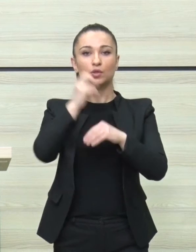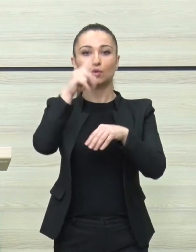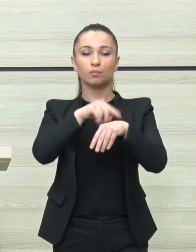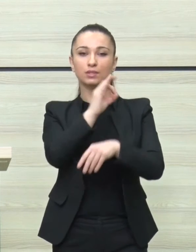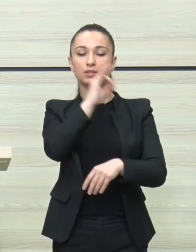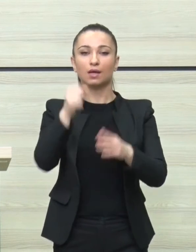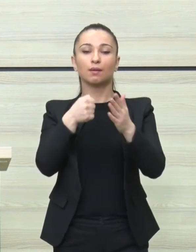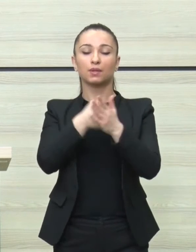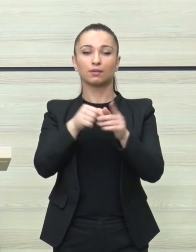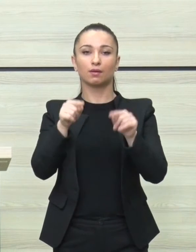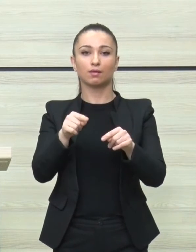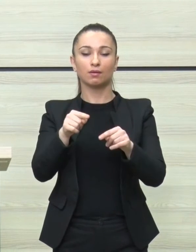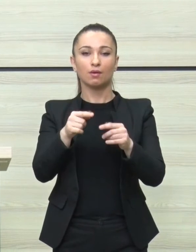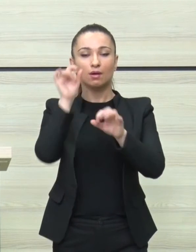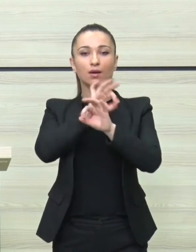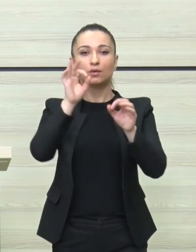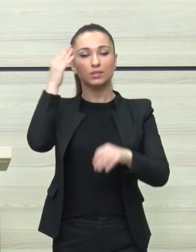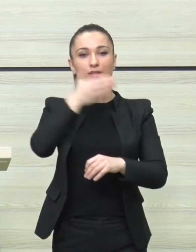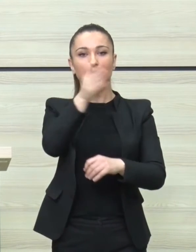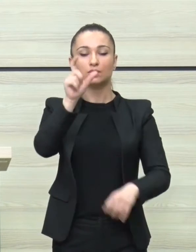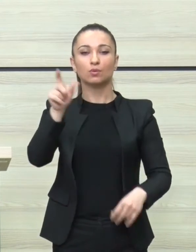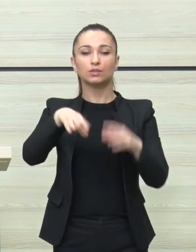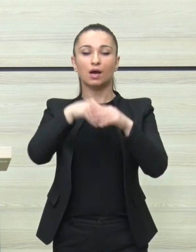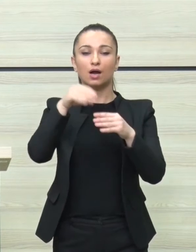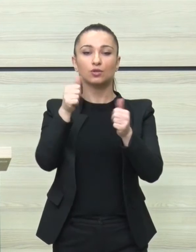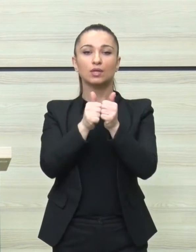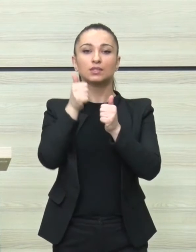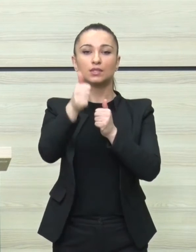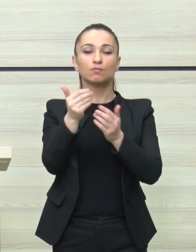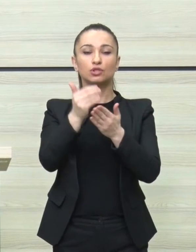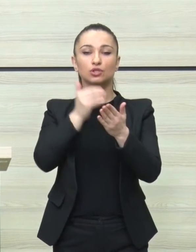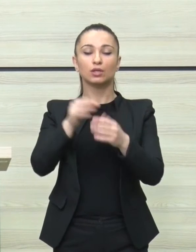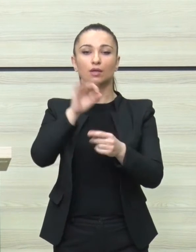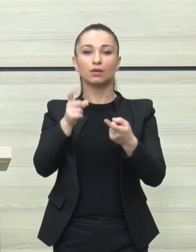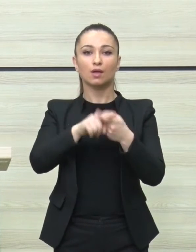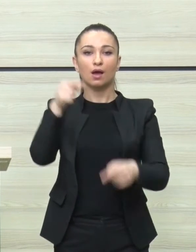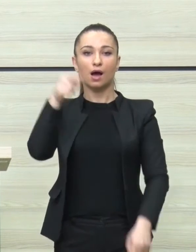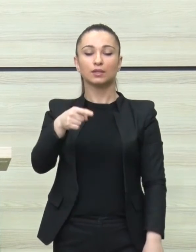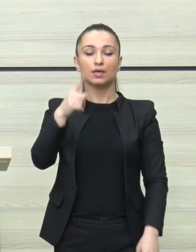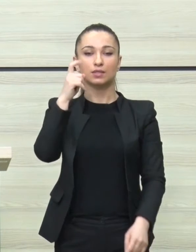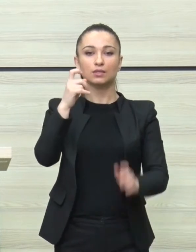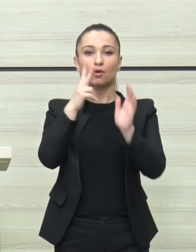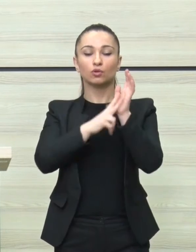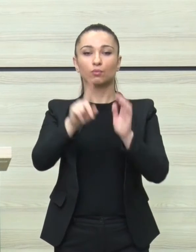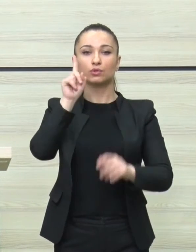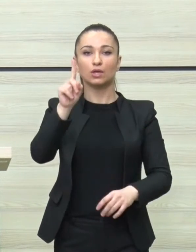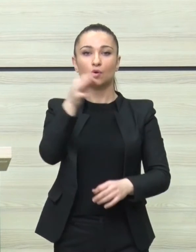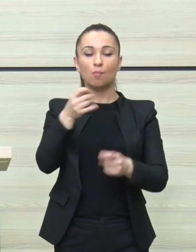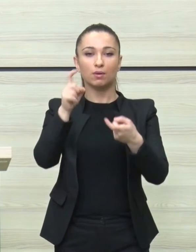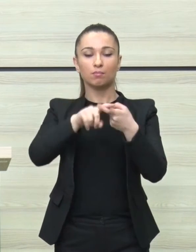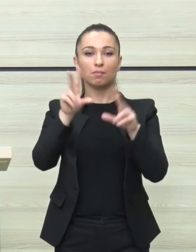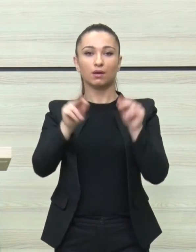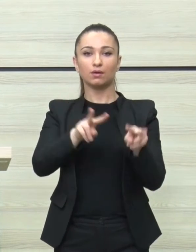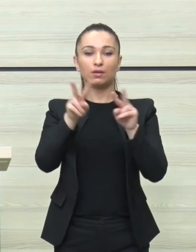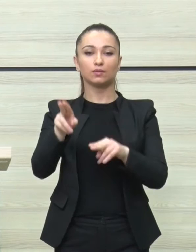12 საათამდე, გააცნო საზოგადოებას არჩევნების წინასწარი შედეგები 1191 უბნის